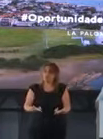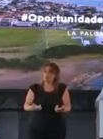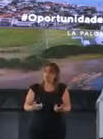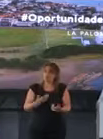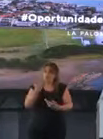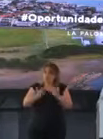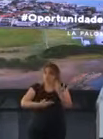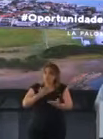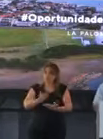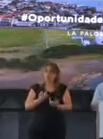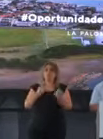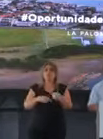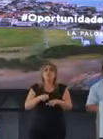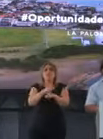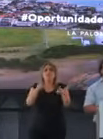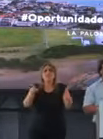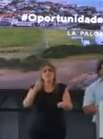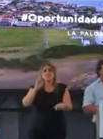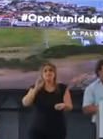¿Y saben qué?